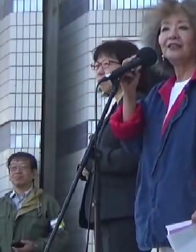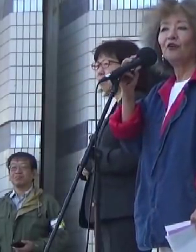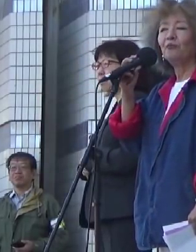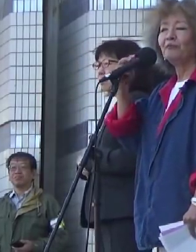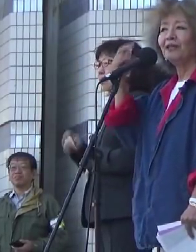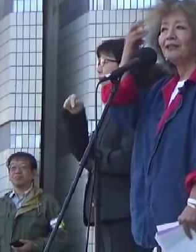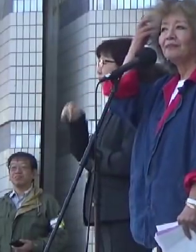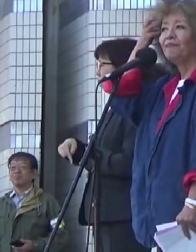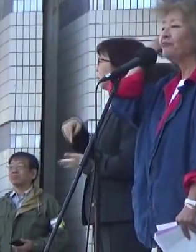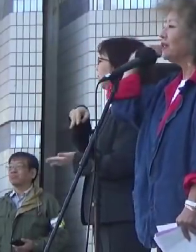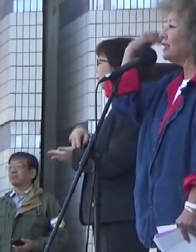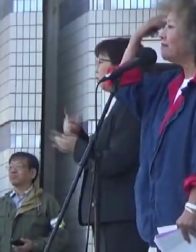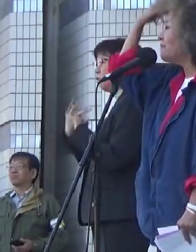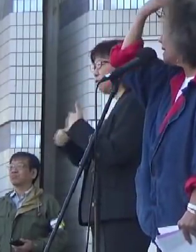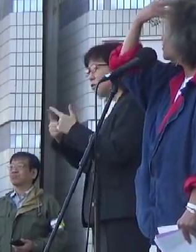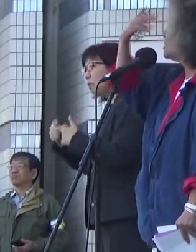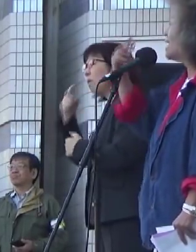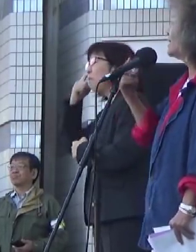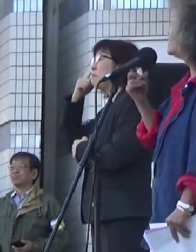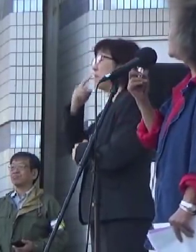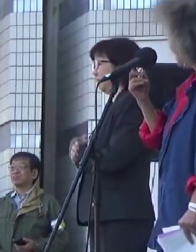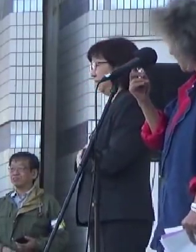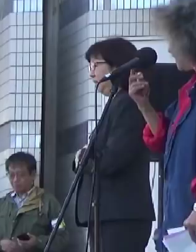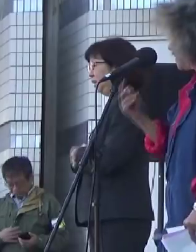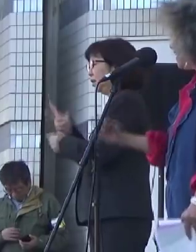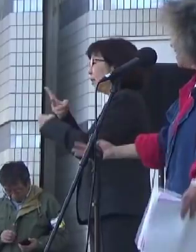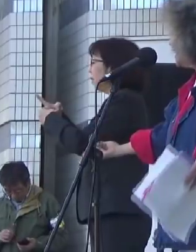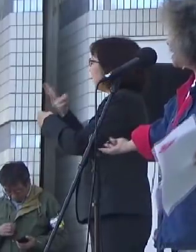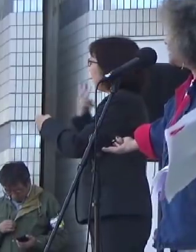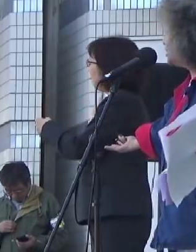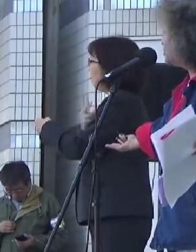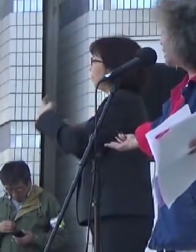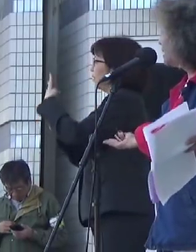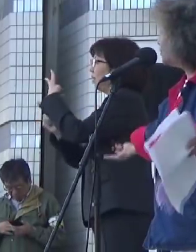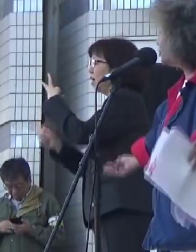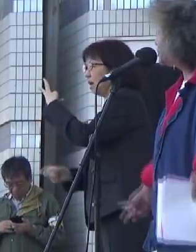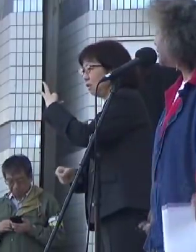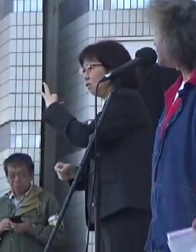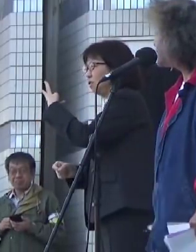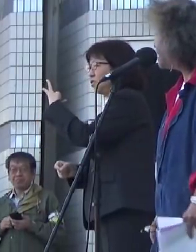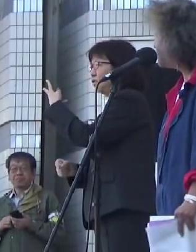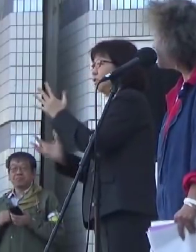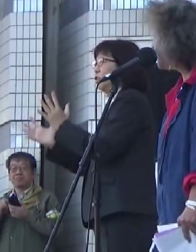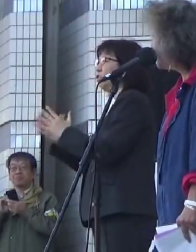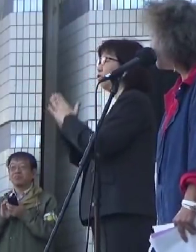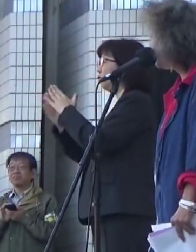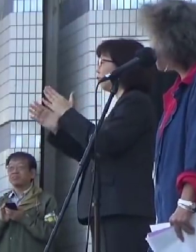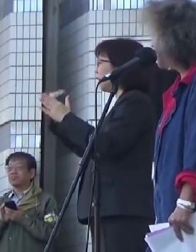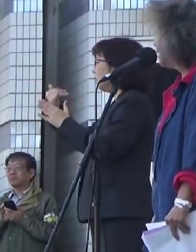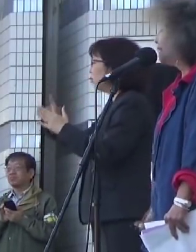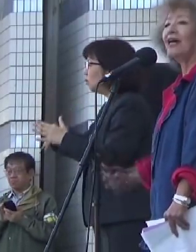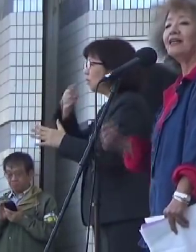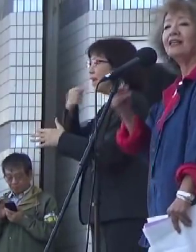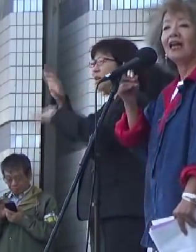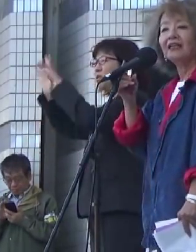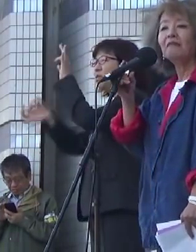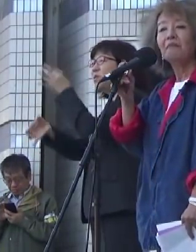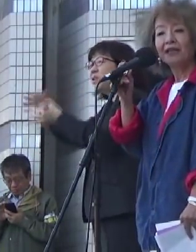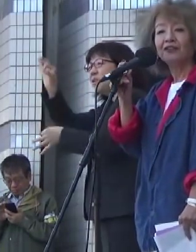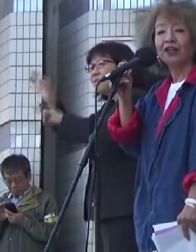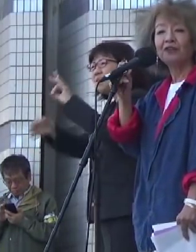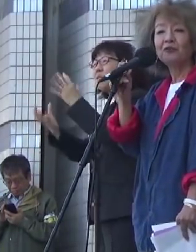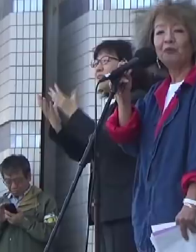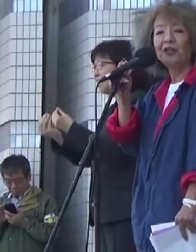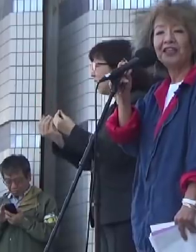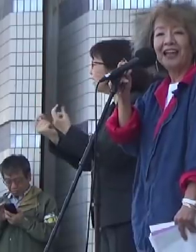ここに立つと思います。2年前の3月でしたっけ、やはり集会で途中で雪が降ってきたのは、最近何